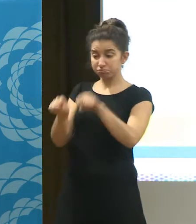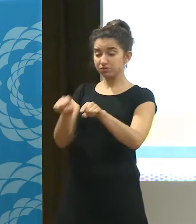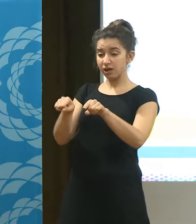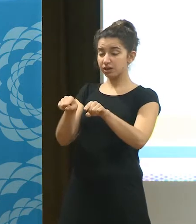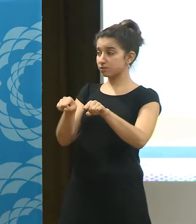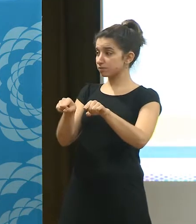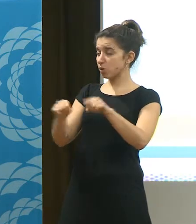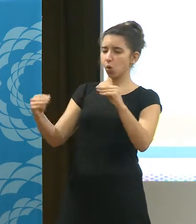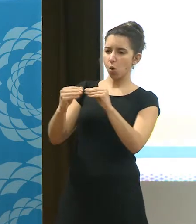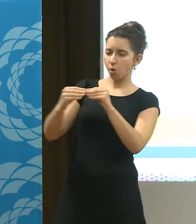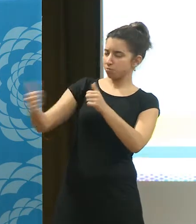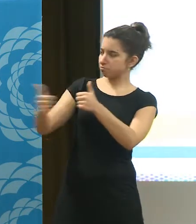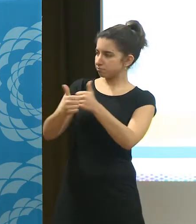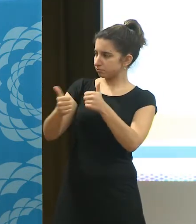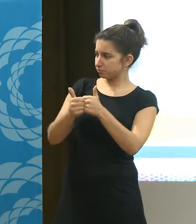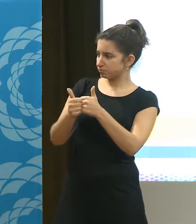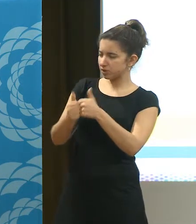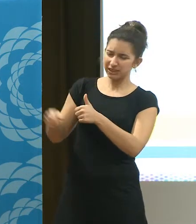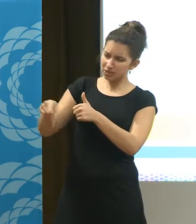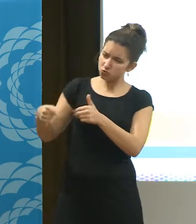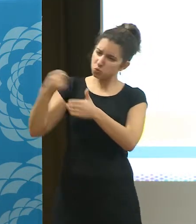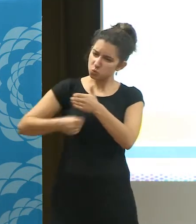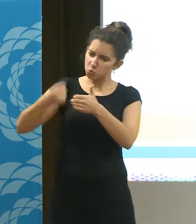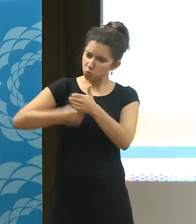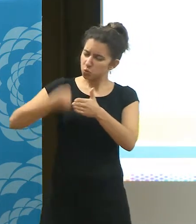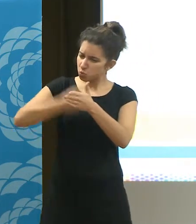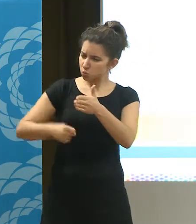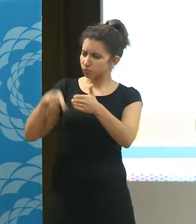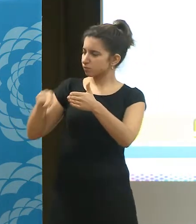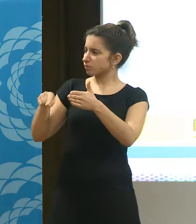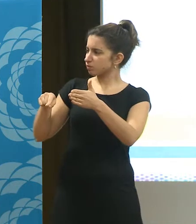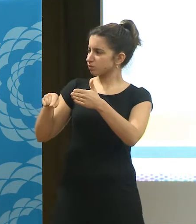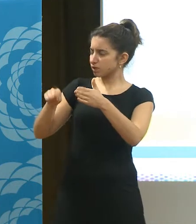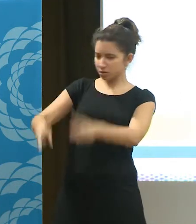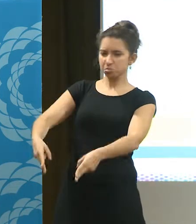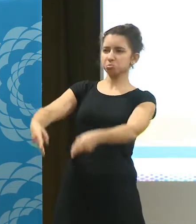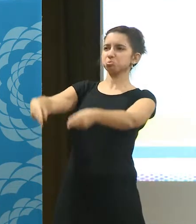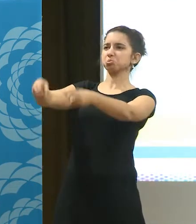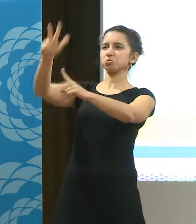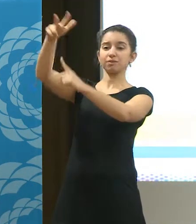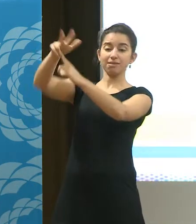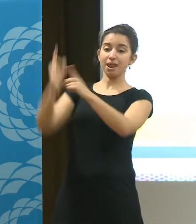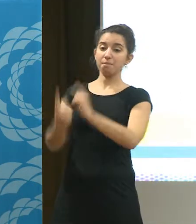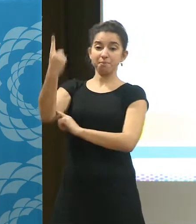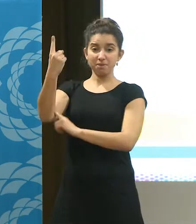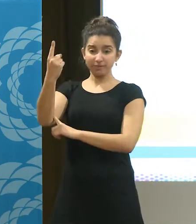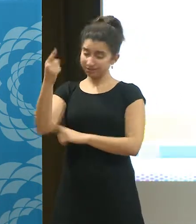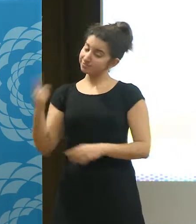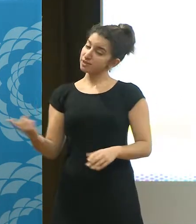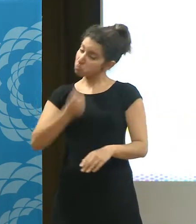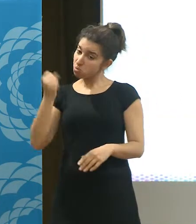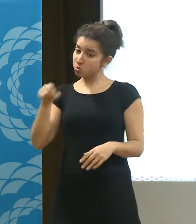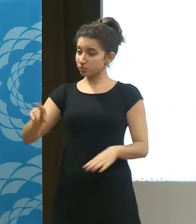unos valerosos compañeros que hace unos cuantos años vienen luchando por la comunicación van a levantar su torre de su radio. Y no es un hecho menor para